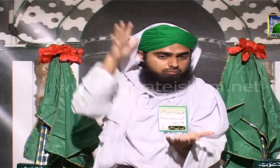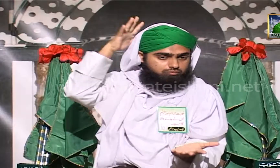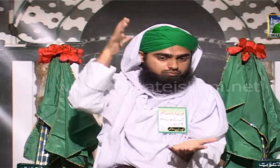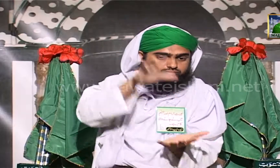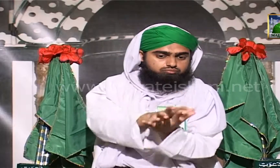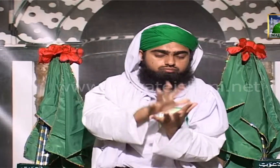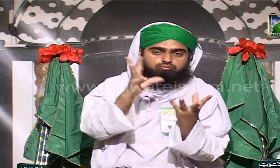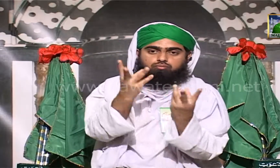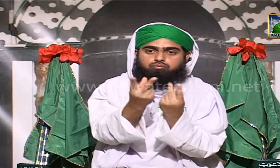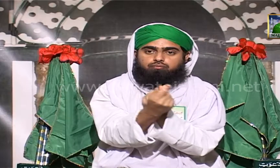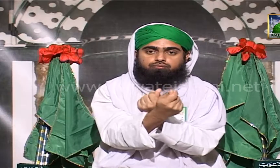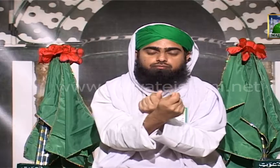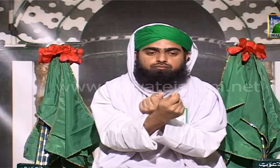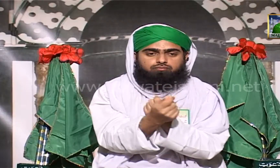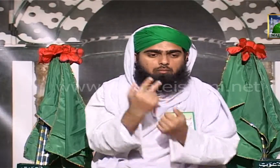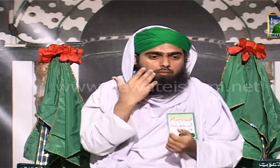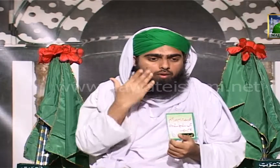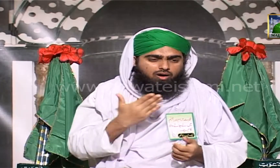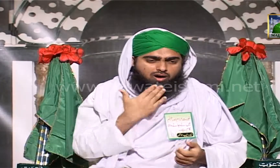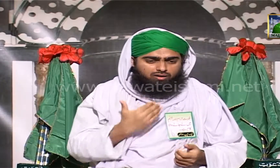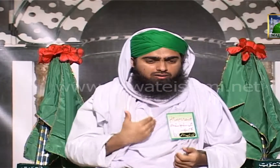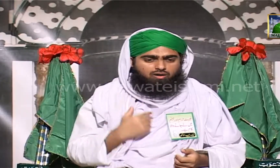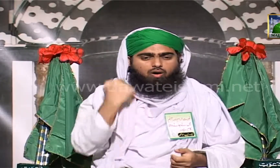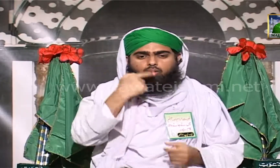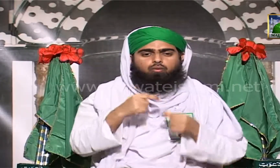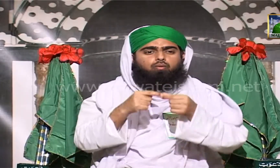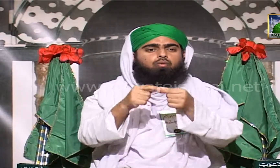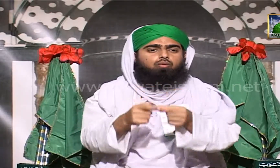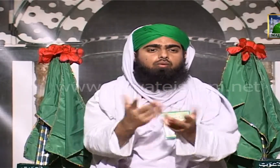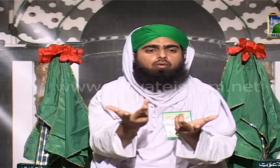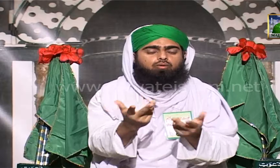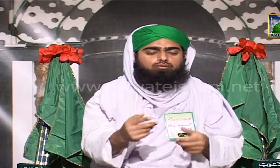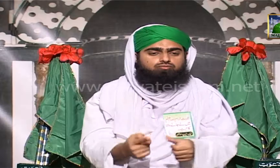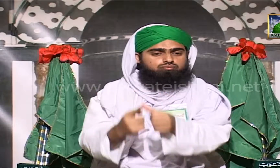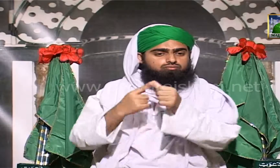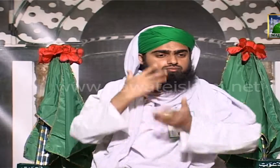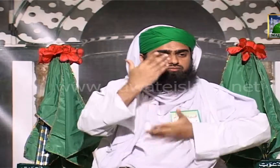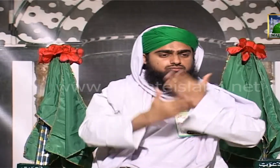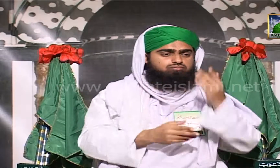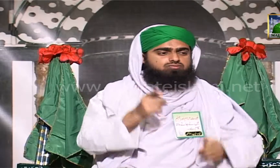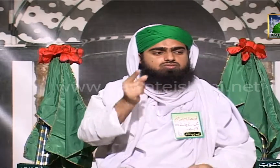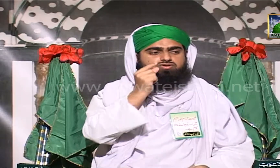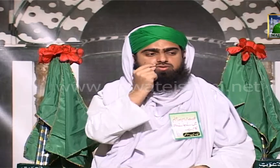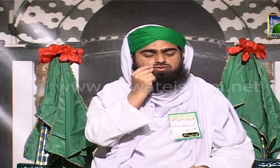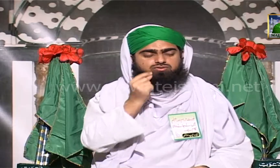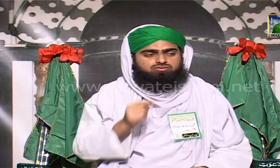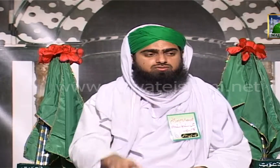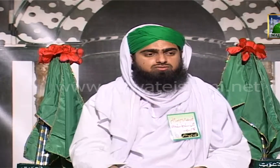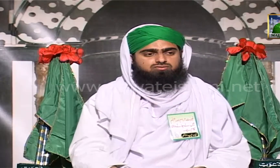چور ہو گیا۔ میرے استفسار پر بتایا گیا، یہ حدیث کا خلاصہ ہے، میرے استفسار پر بتایا گیا کہ یہ شخص وہ ہے